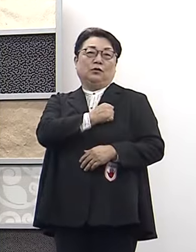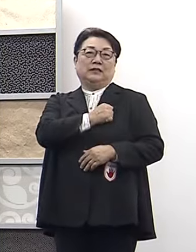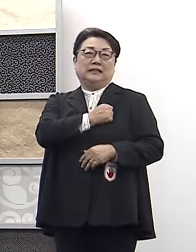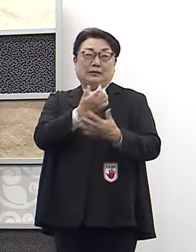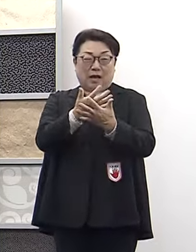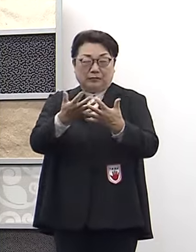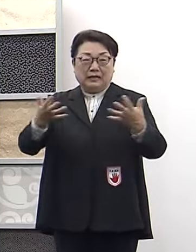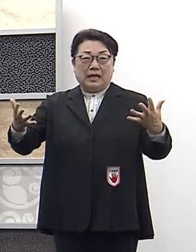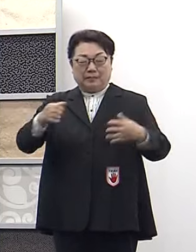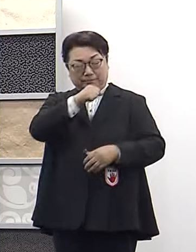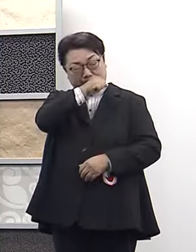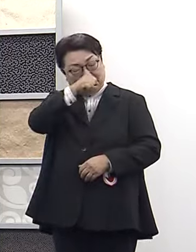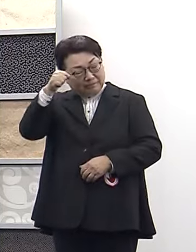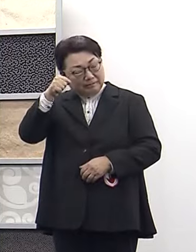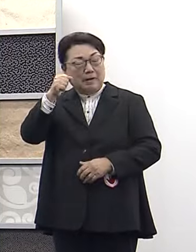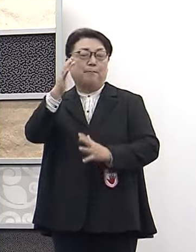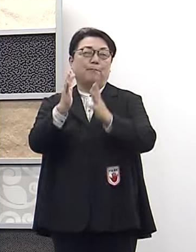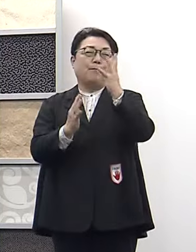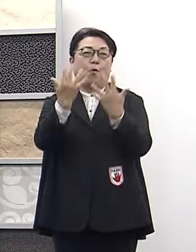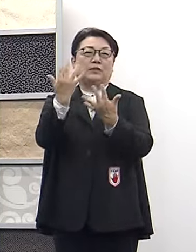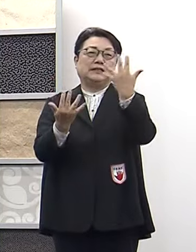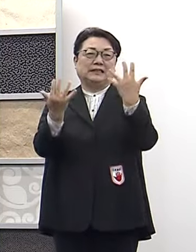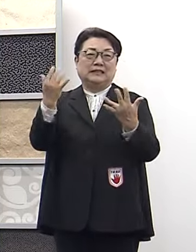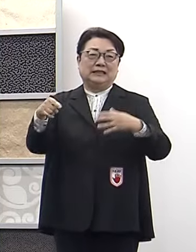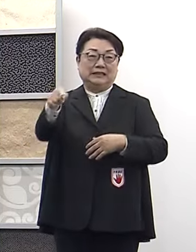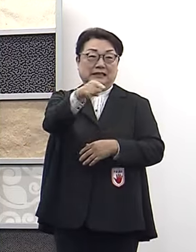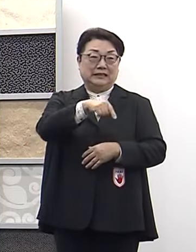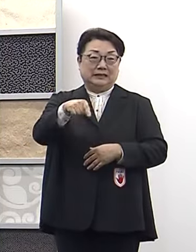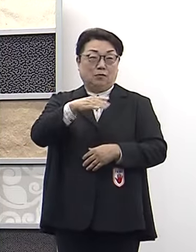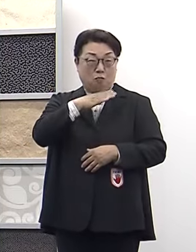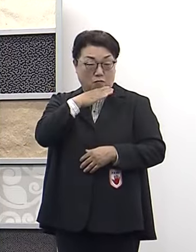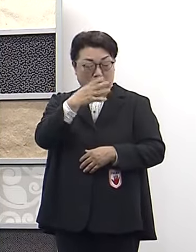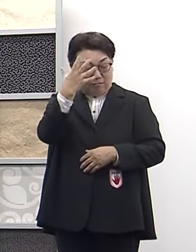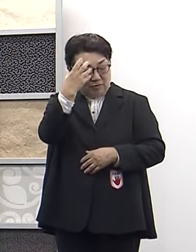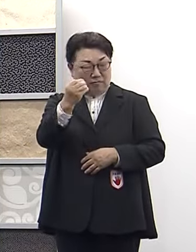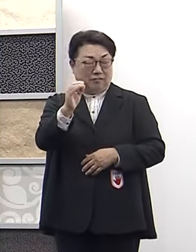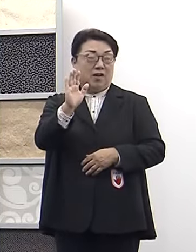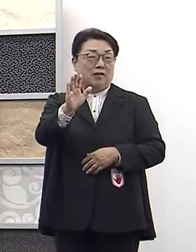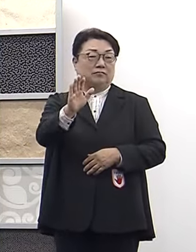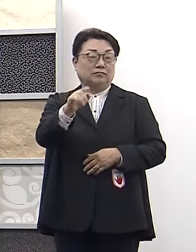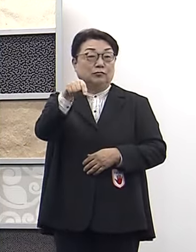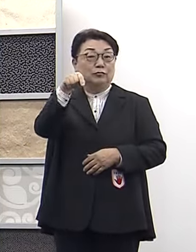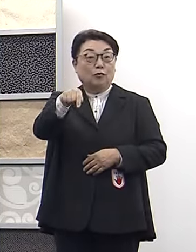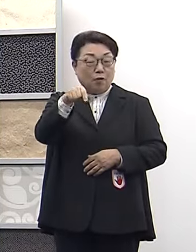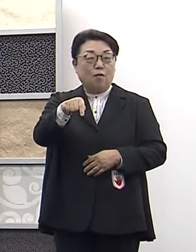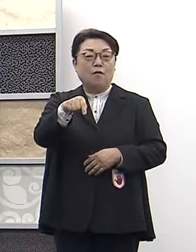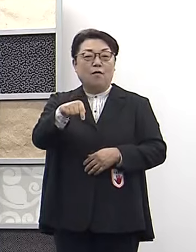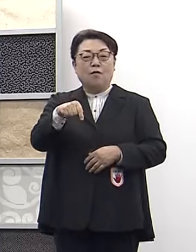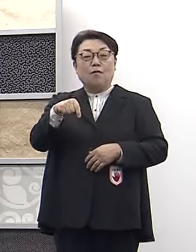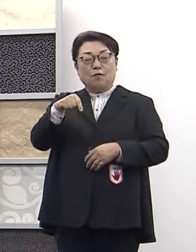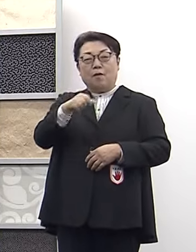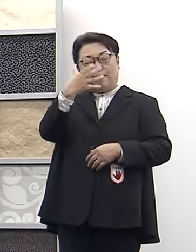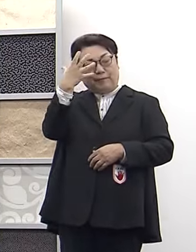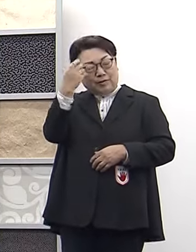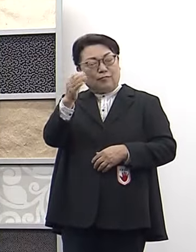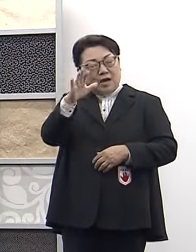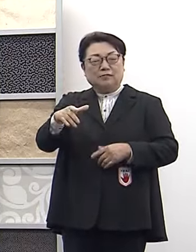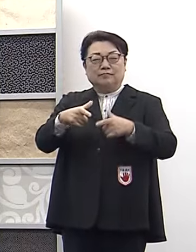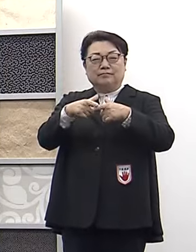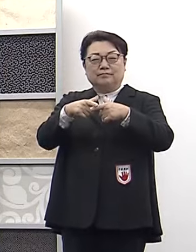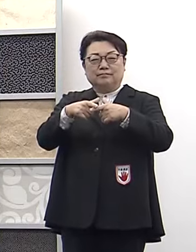ふれた、素敵な森なわけですから、その本来の魅力をですね、 できる限り、国内外の観光客の皆さんを含め